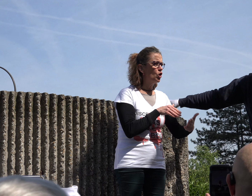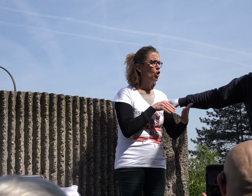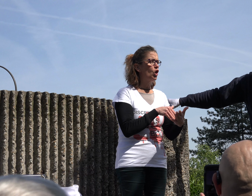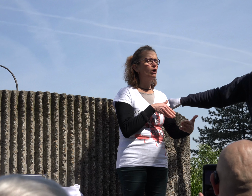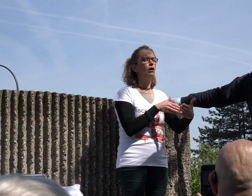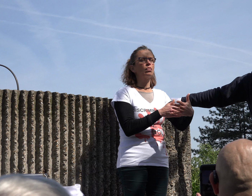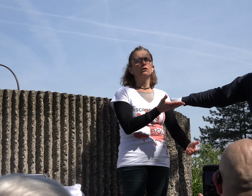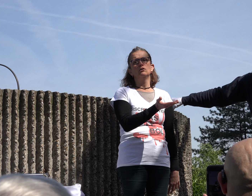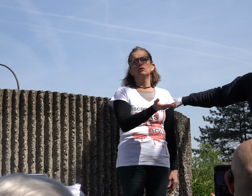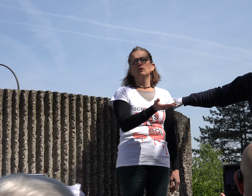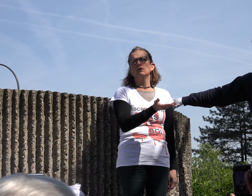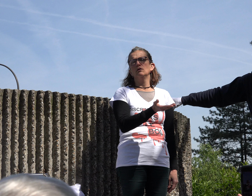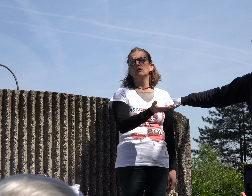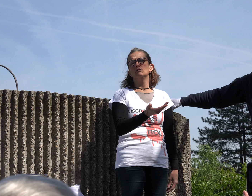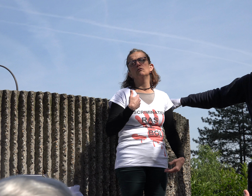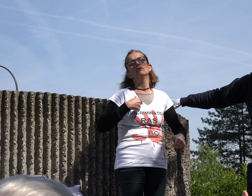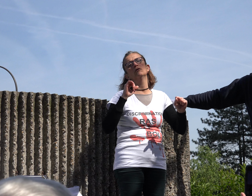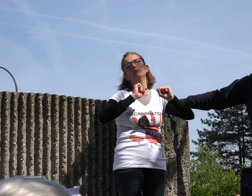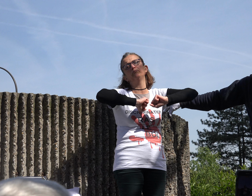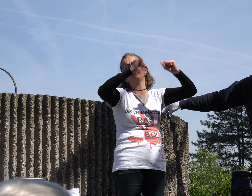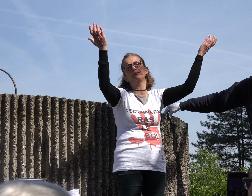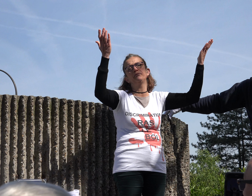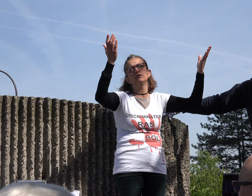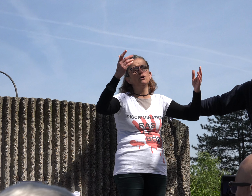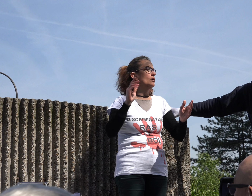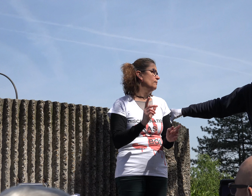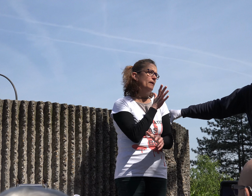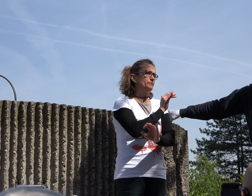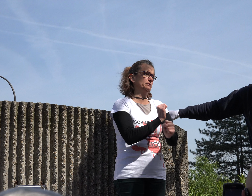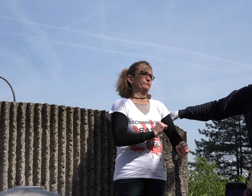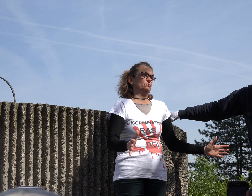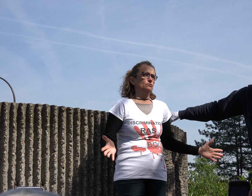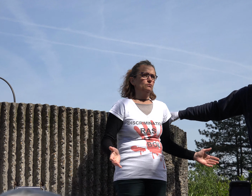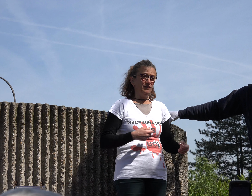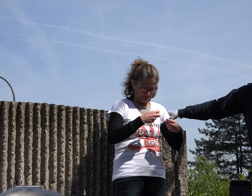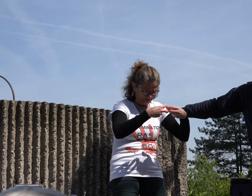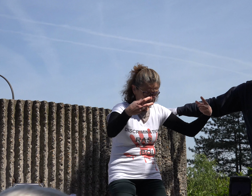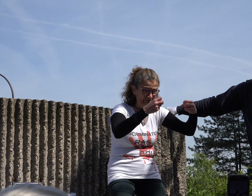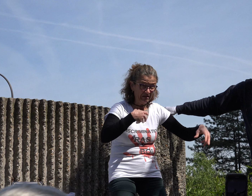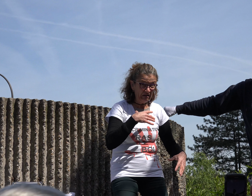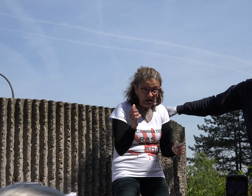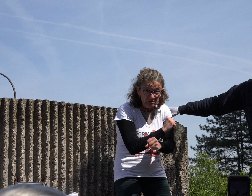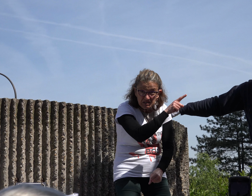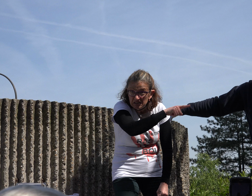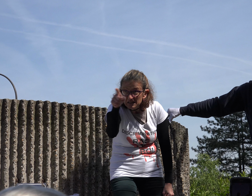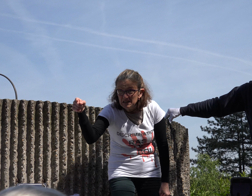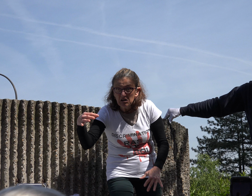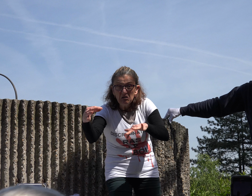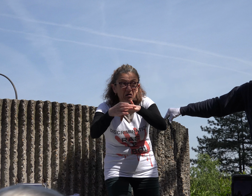à la télévision, on voit que c'est encore cette barrière de la langue, j'en veux plus, c'est pas possible, c'est plus possible. Le sous-titrage,